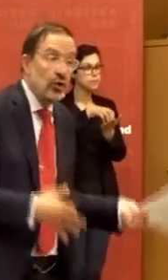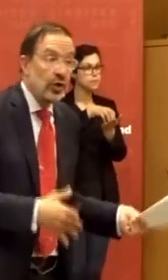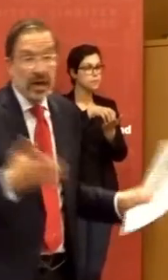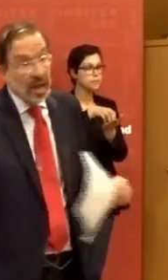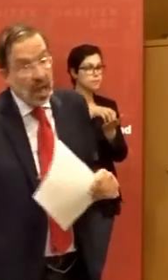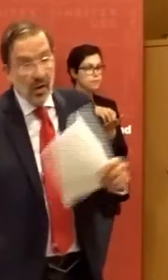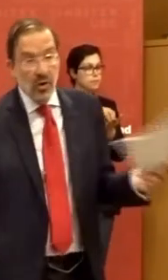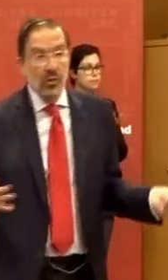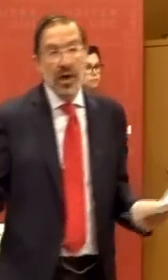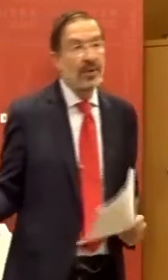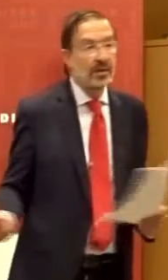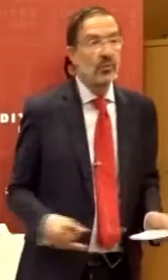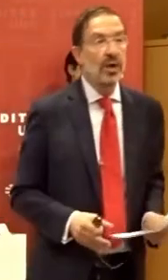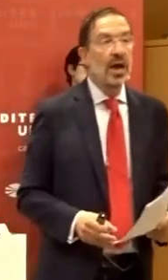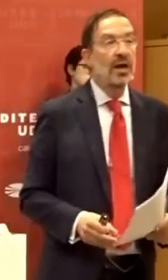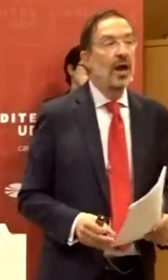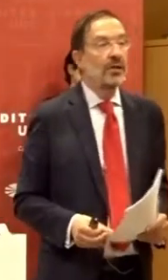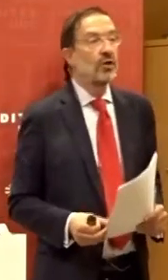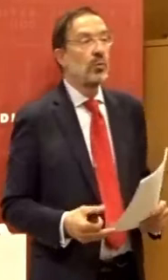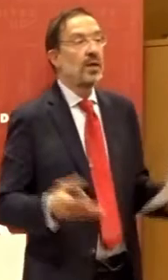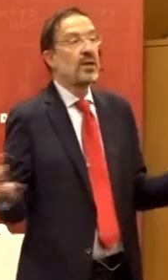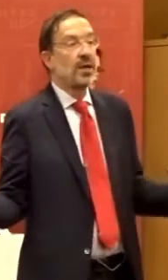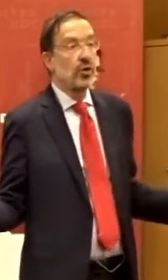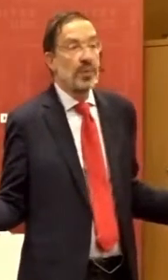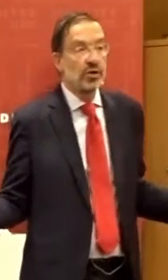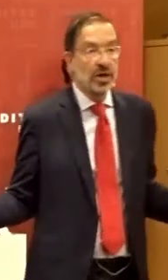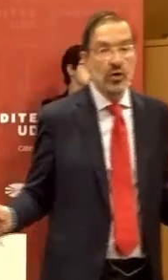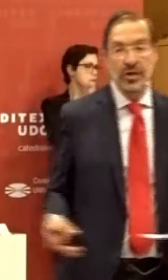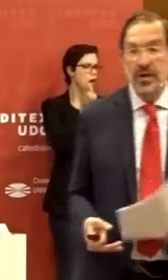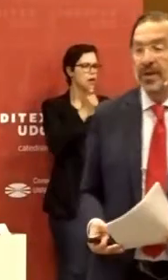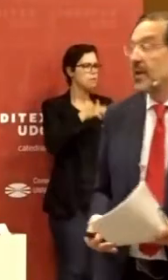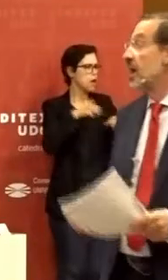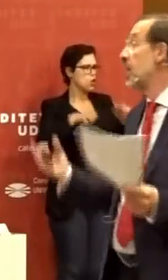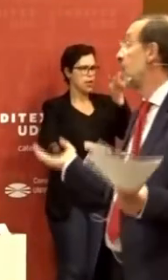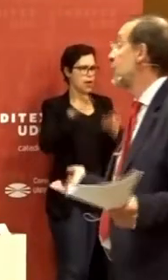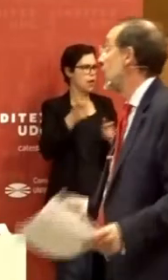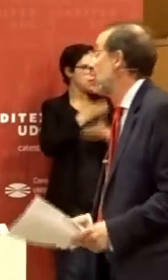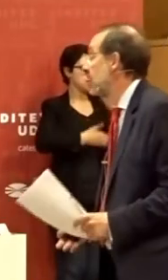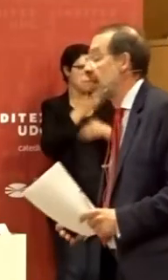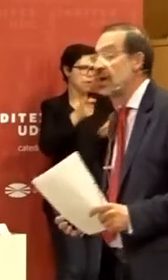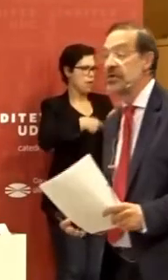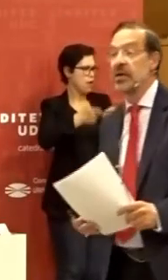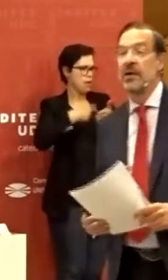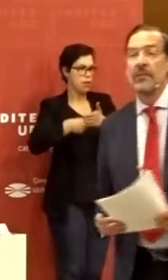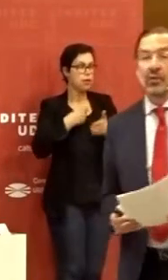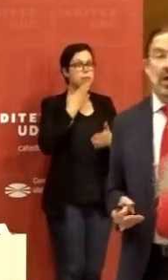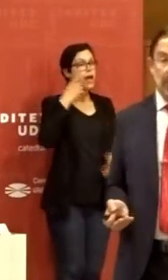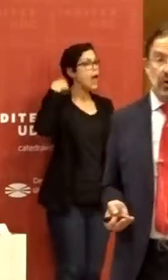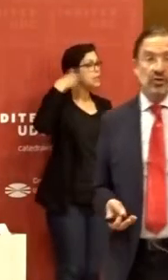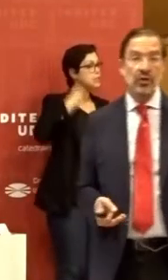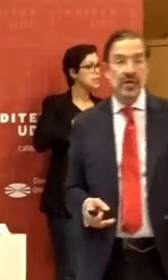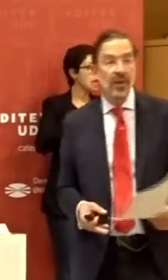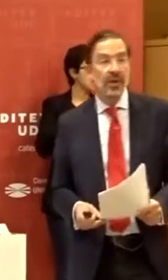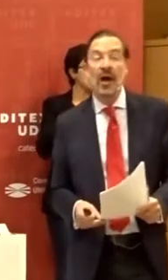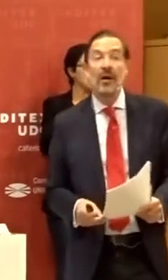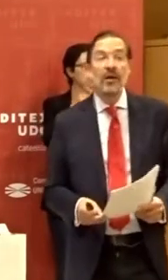la totalidad o una parte muy alta de su plantilla son personas con discapacidad. En el caso de la tienda de Elche, pues hay